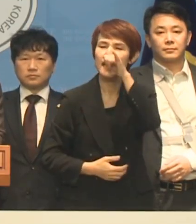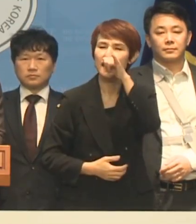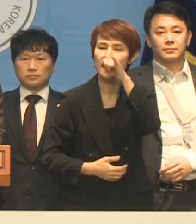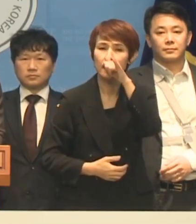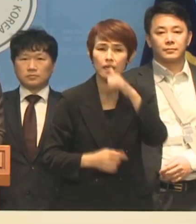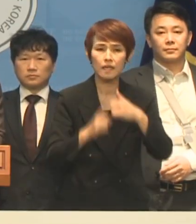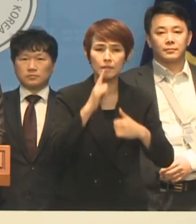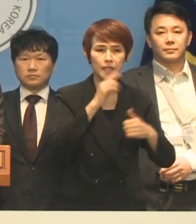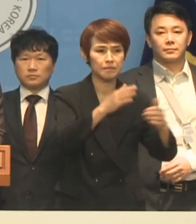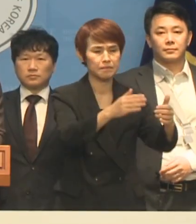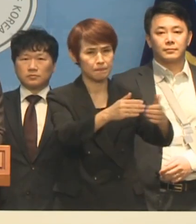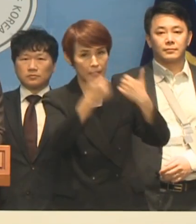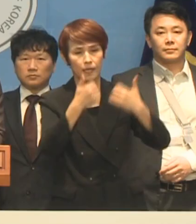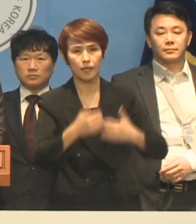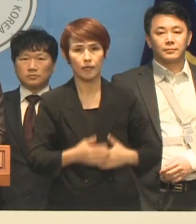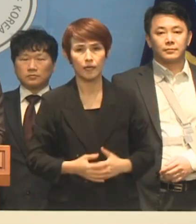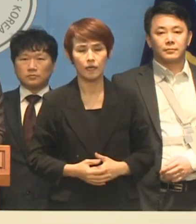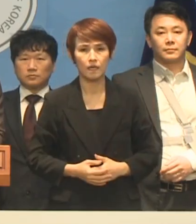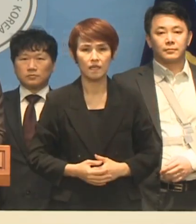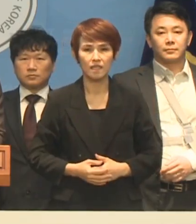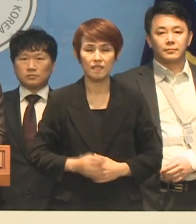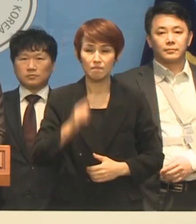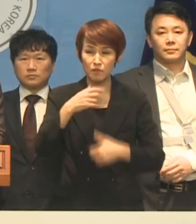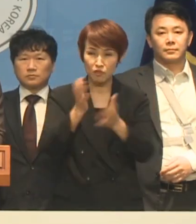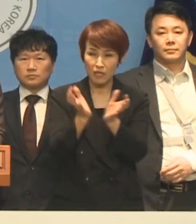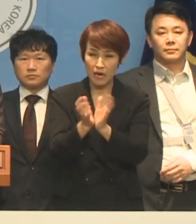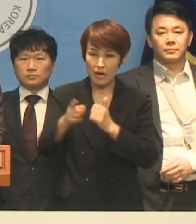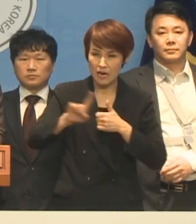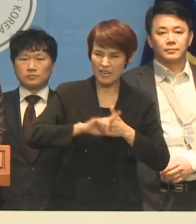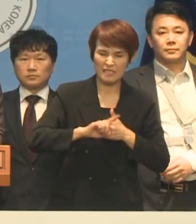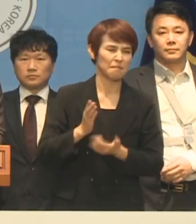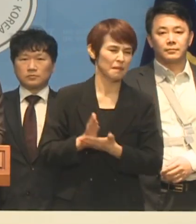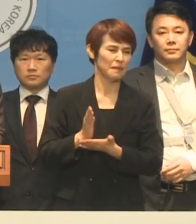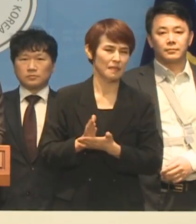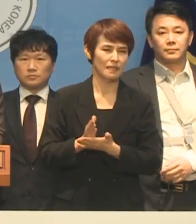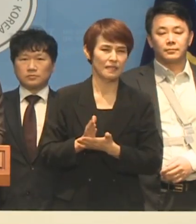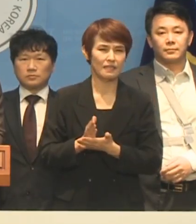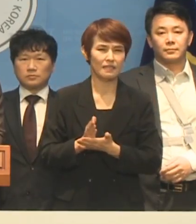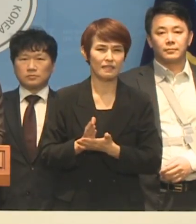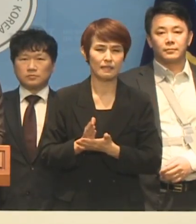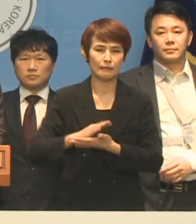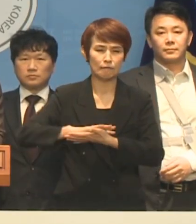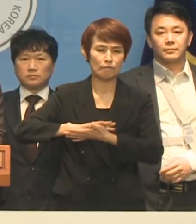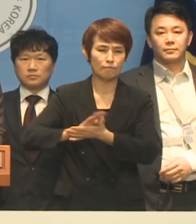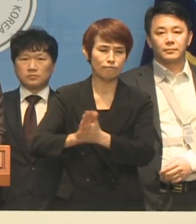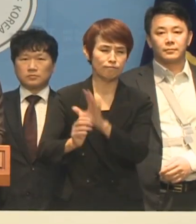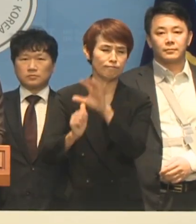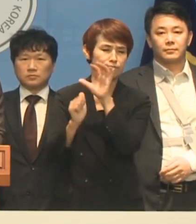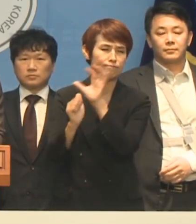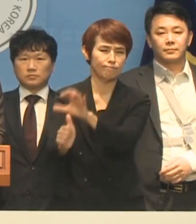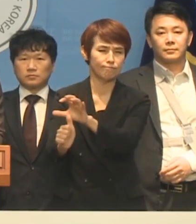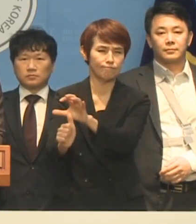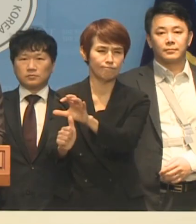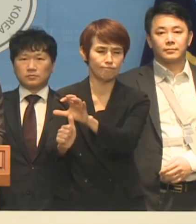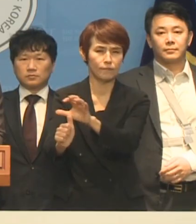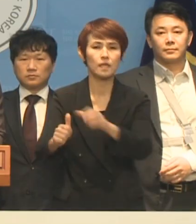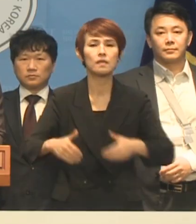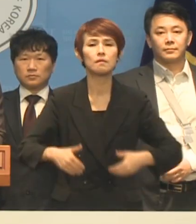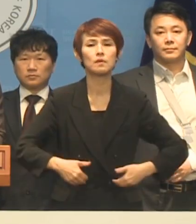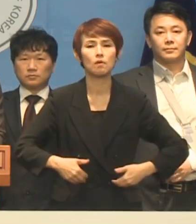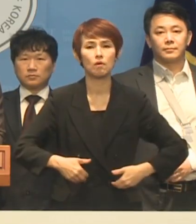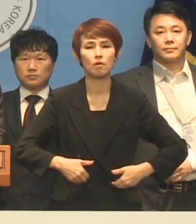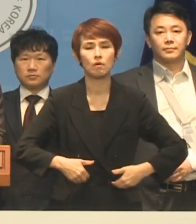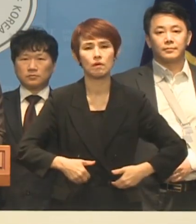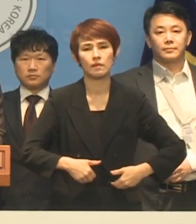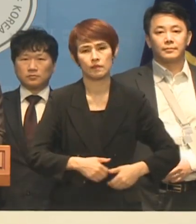폄하하며 그들을 민주당으로 끌어들일 것이 아니라 말라 비틀어지게 만들고 고립시켜야 한다는